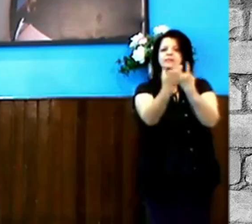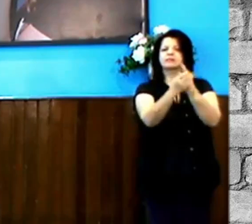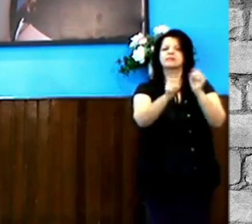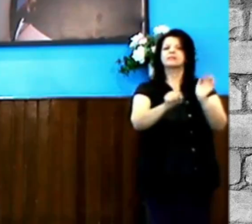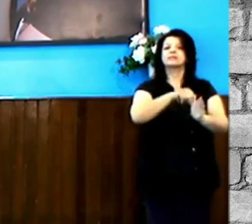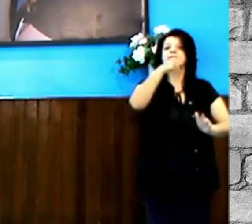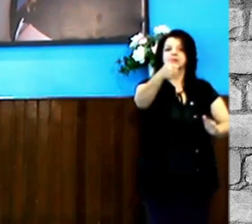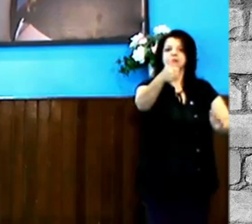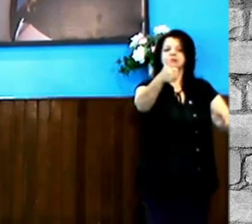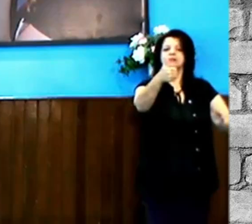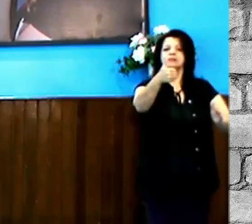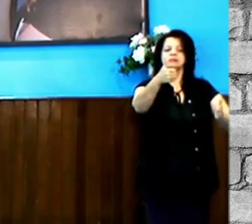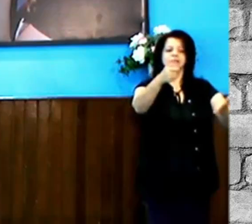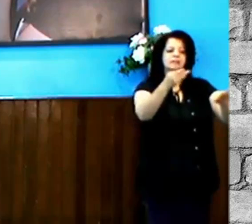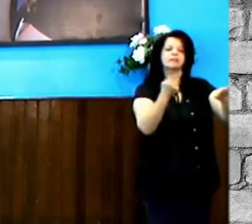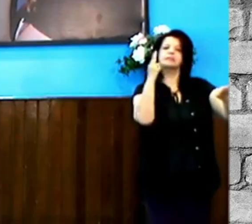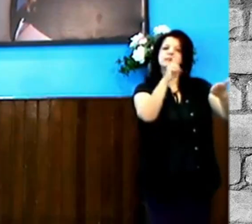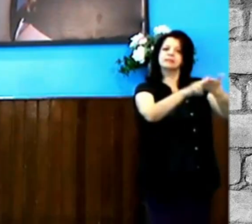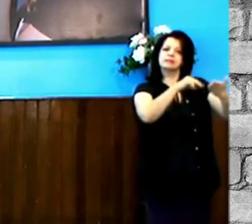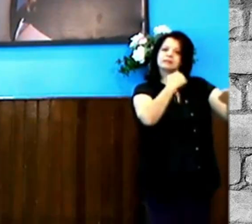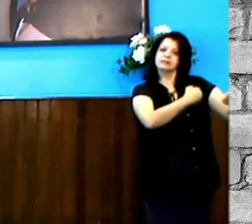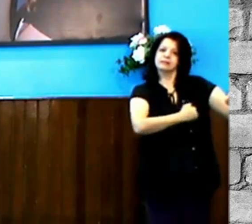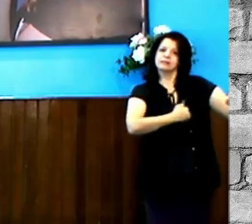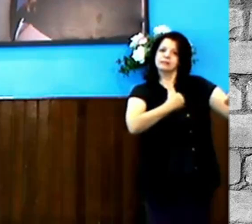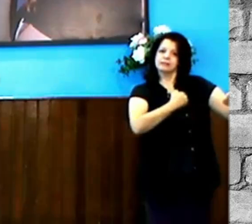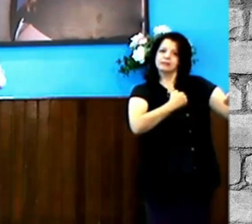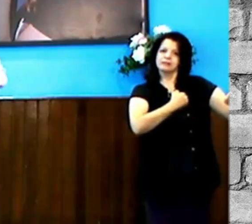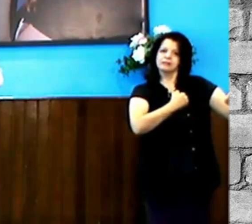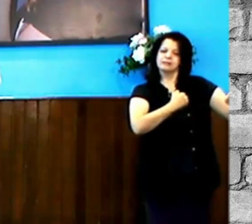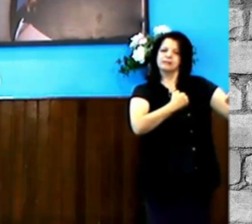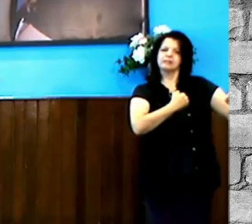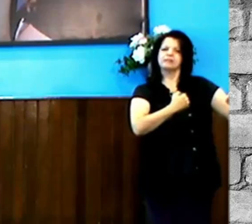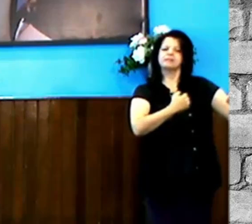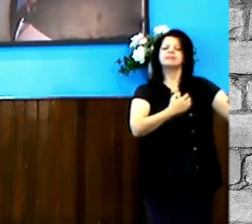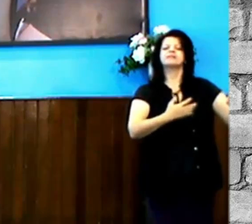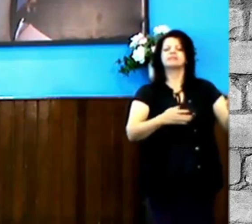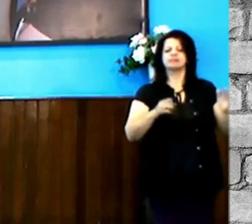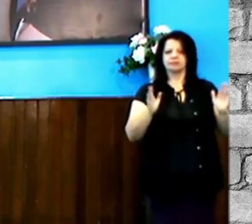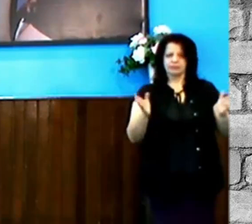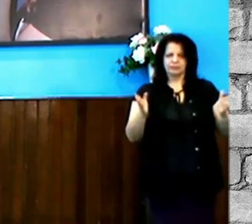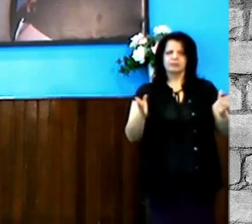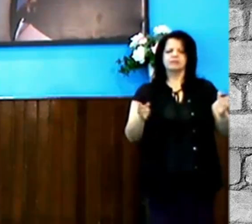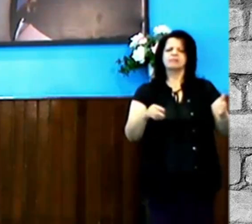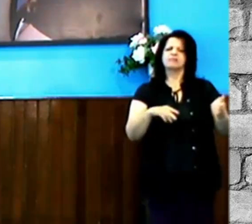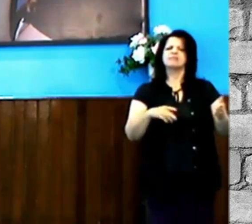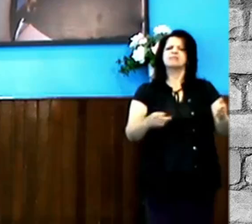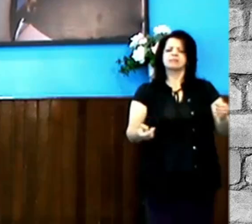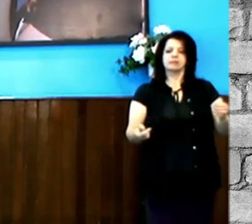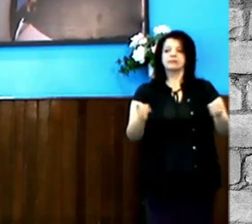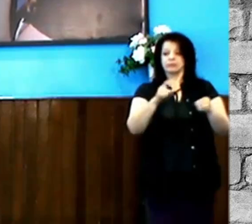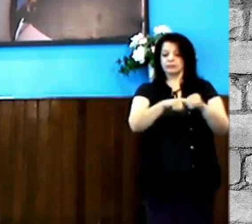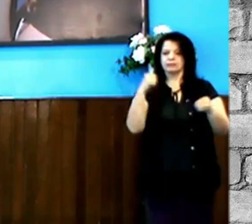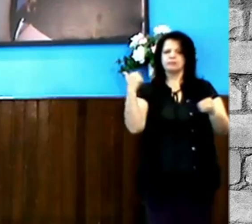João capítulo 1, versículo 9, texto que a gente já leu. Vou voltar para esse texto e nesse texto vou pregar uma mensagem que é